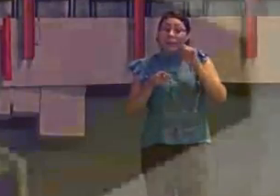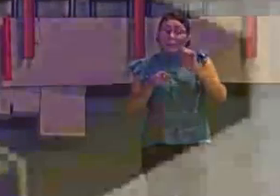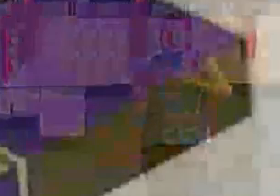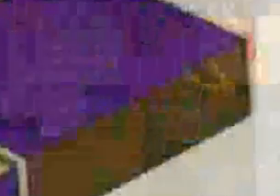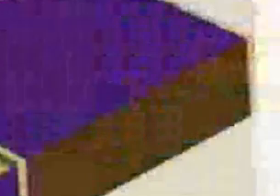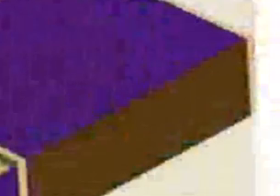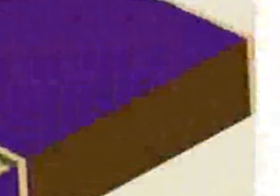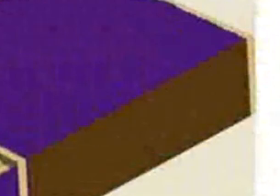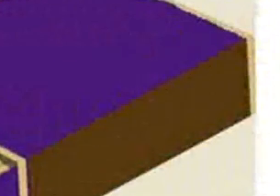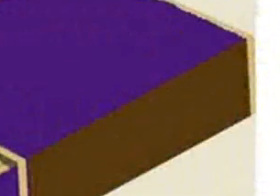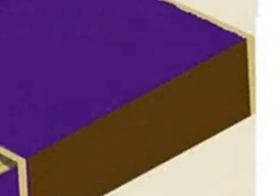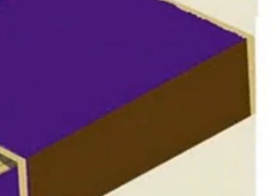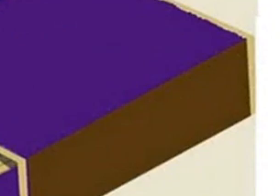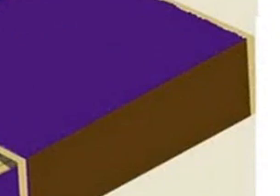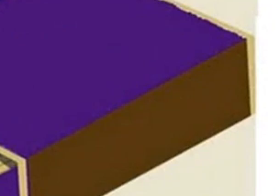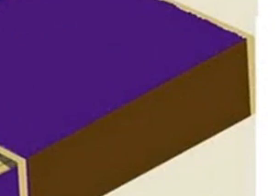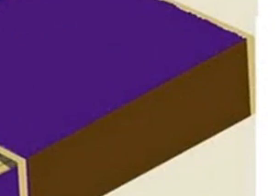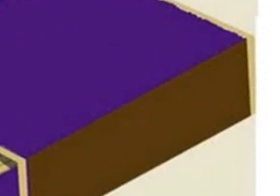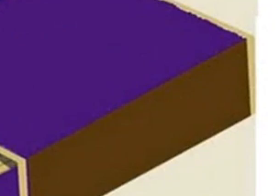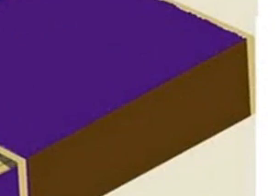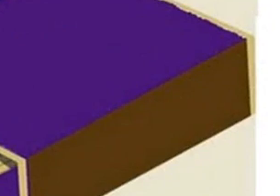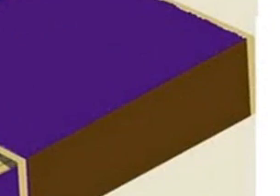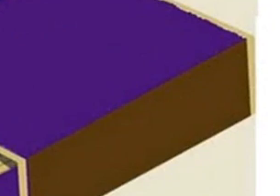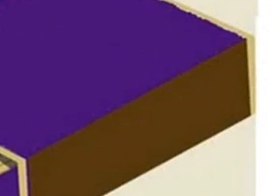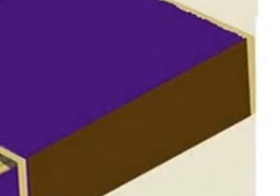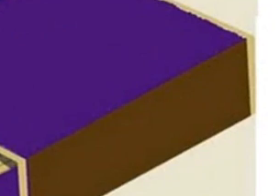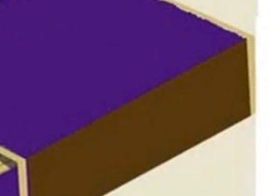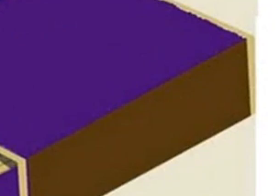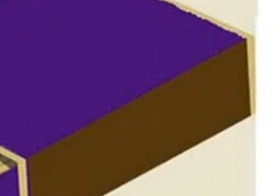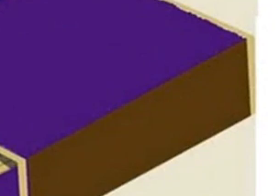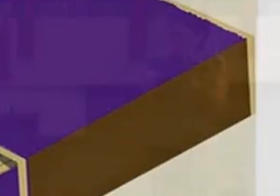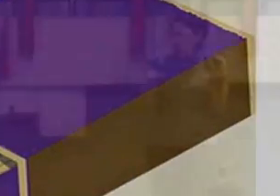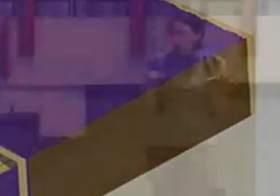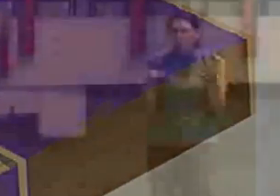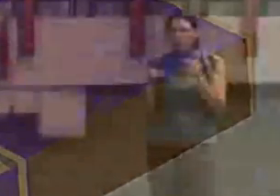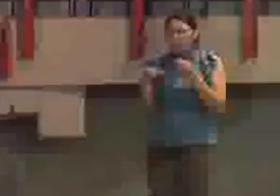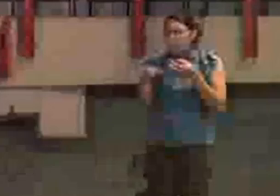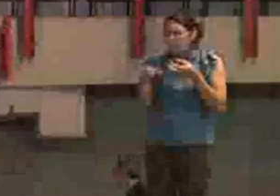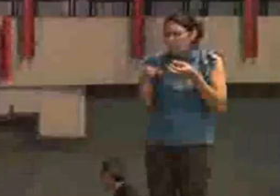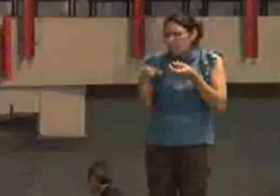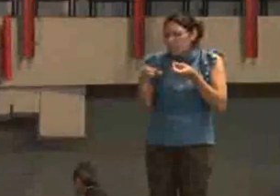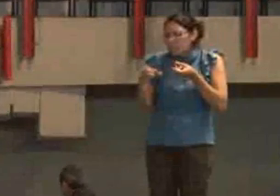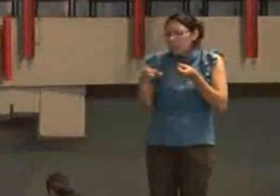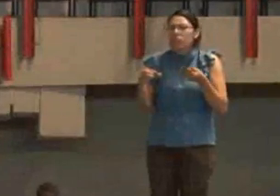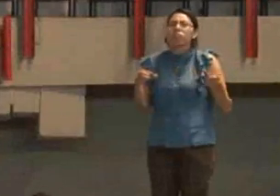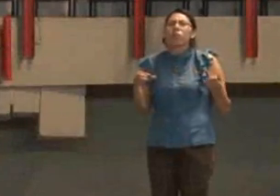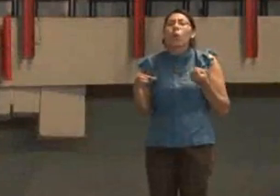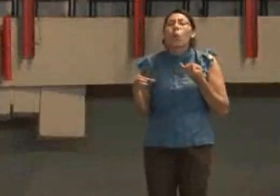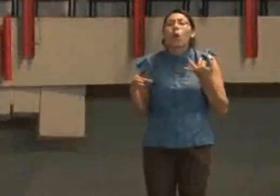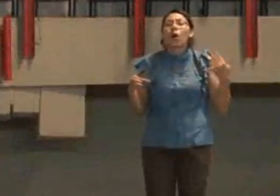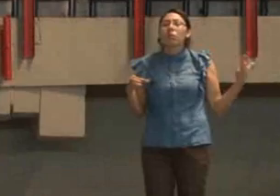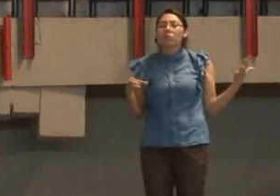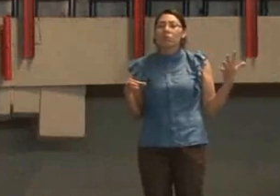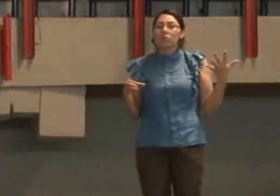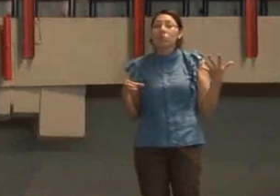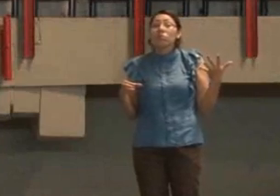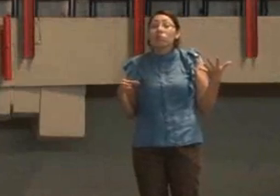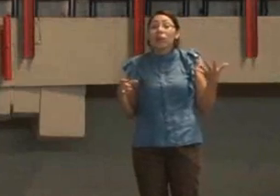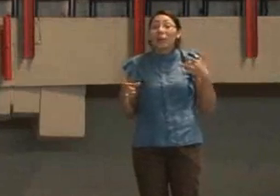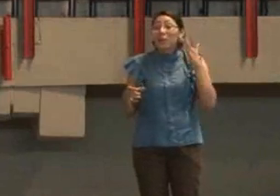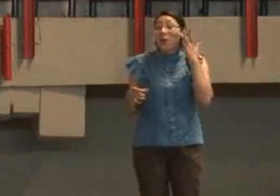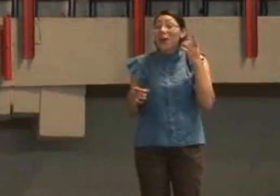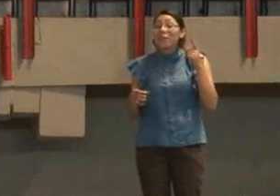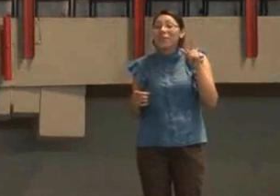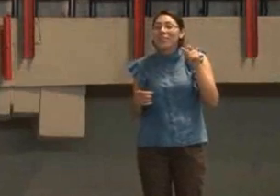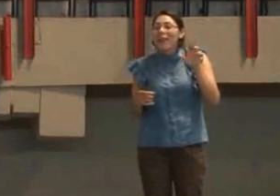fósforos e perguntasse assim, eu quero saber quantos palitos tem nessa caixa de fósforos aqui. O que é que a gente provavelmente vai